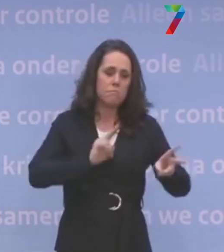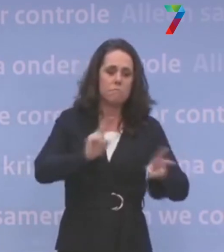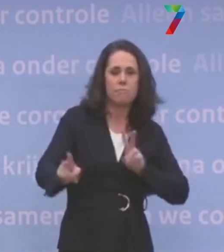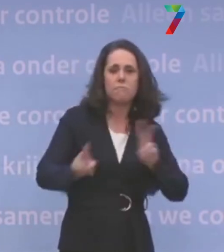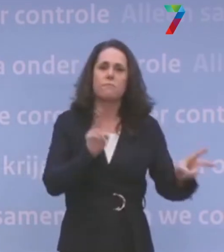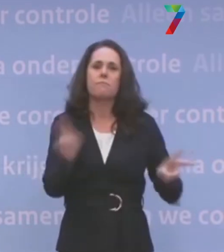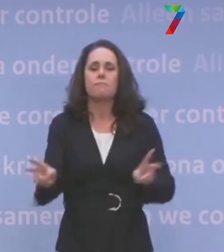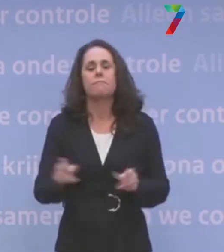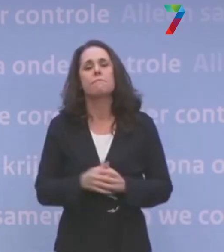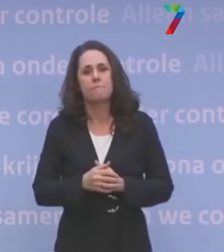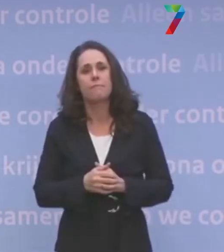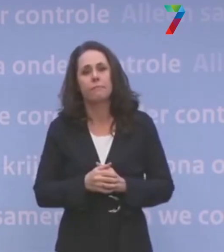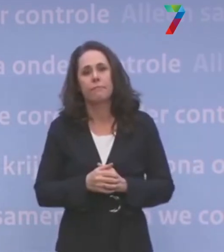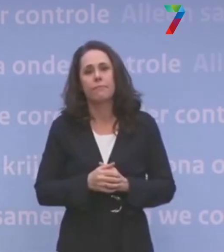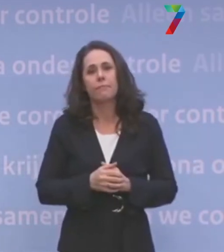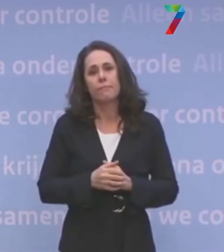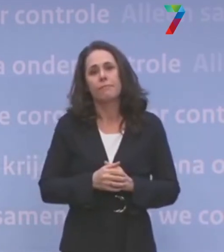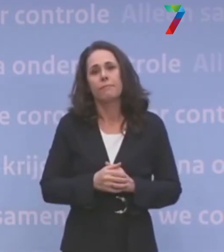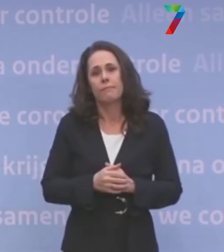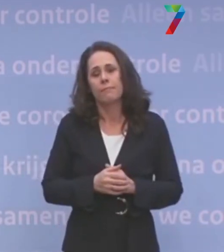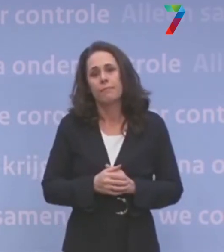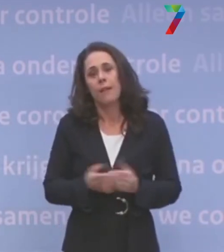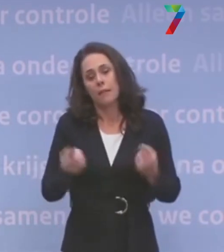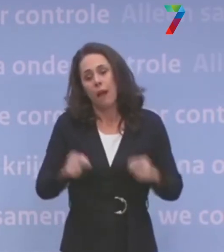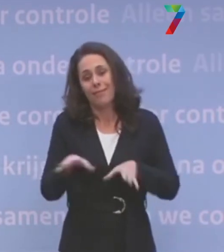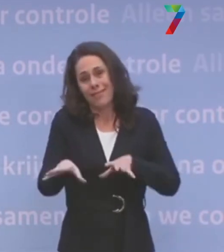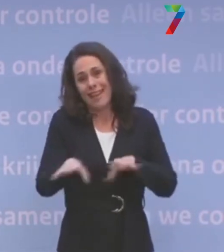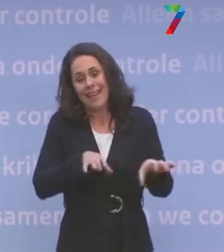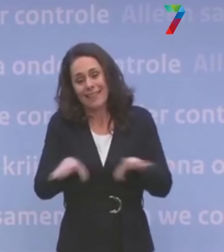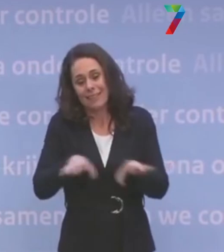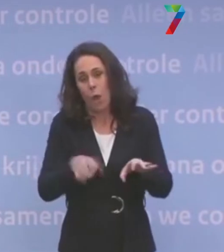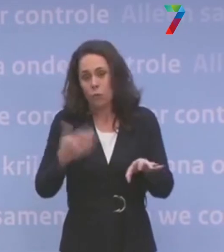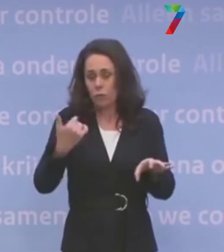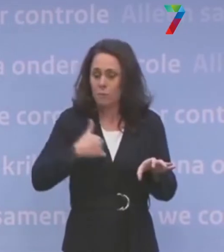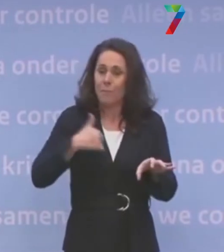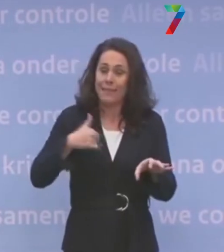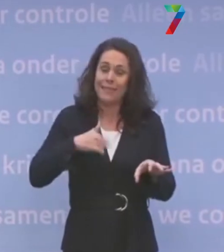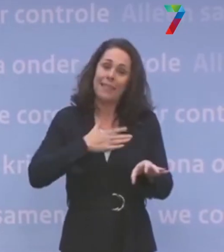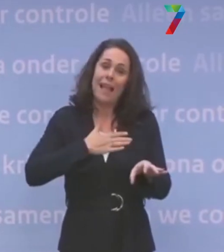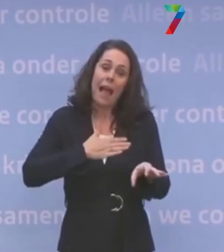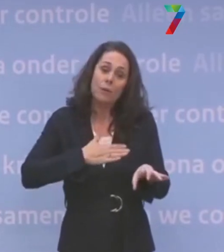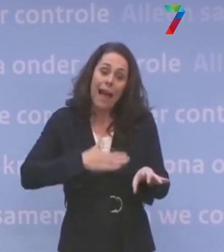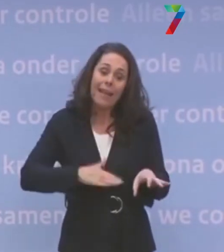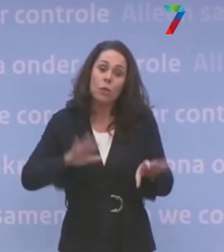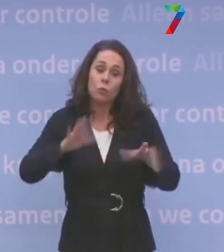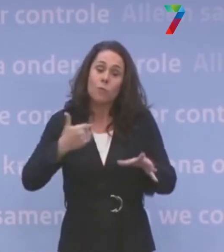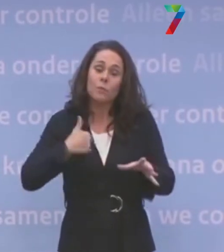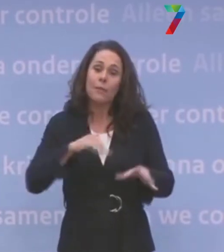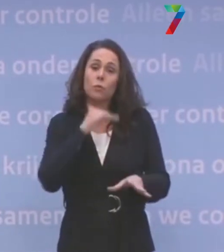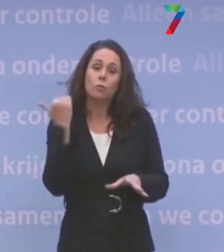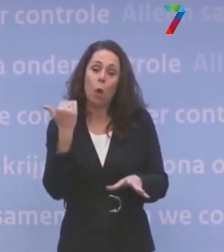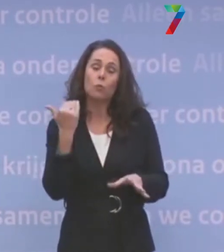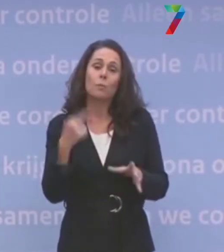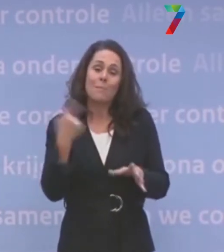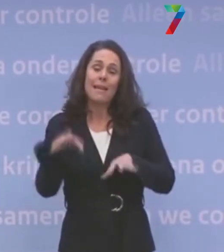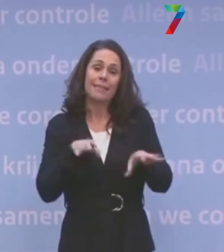persoon op de andere, mensen te besmetten en daarmee de risico's voor mensen uiteindelijk, soms ook met dodelijke afloop, die zullen dan weer